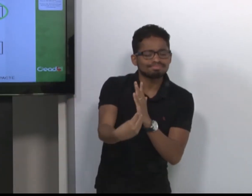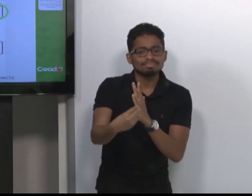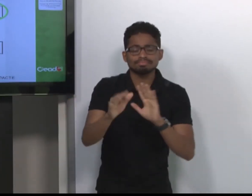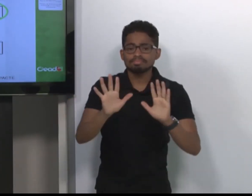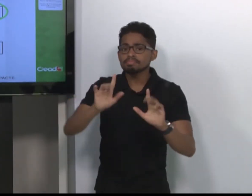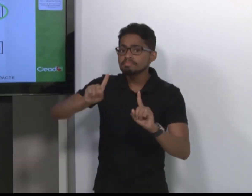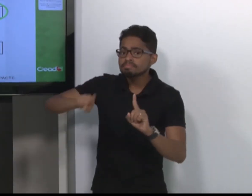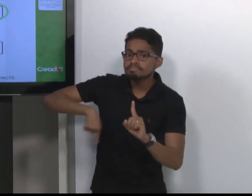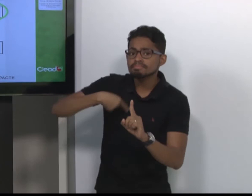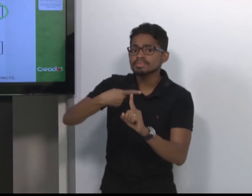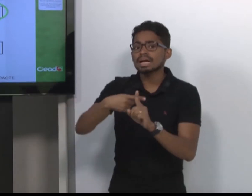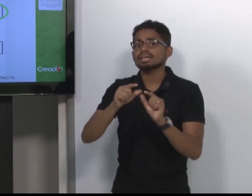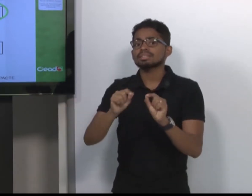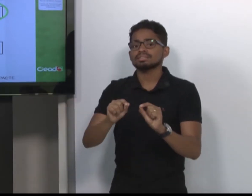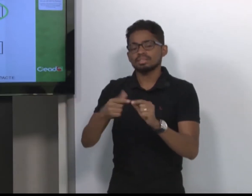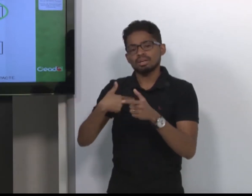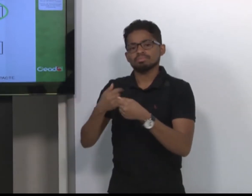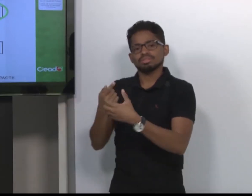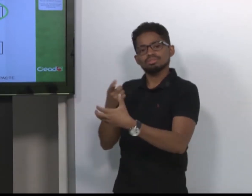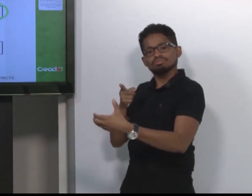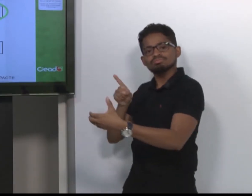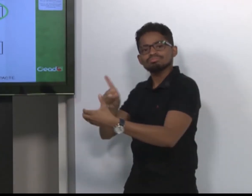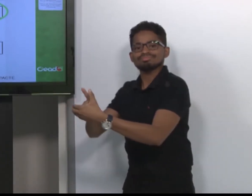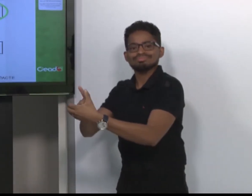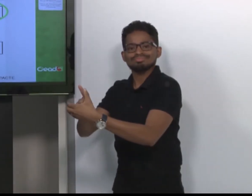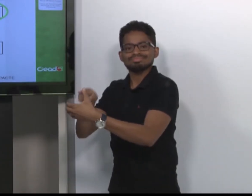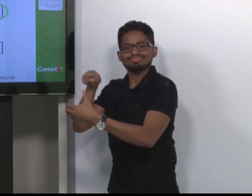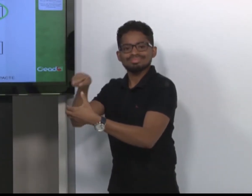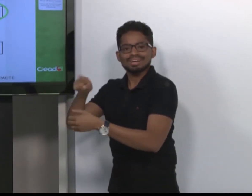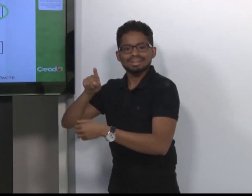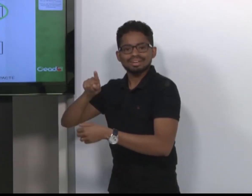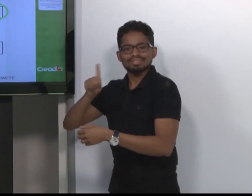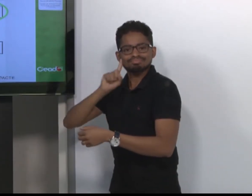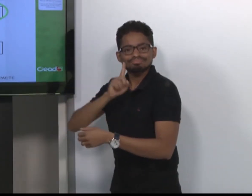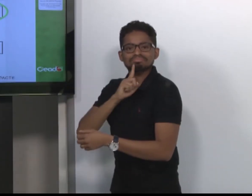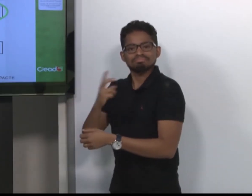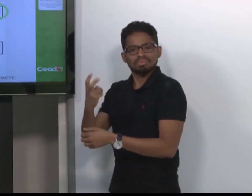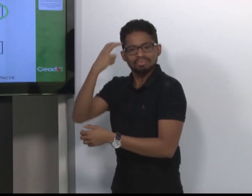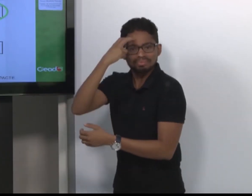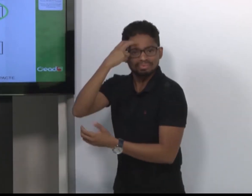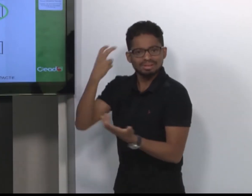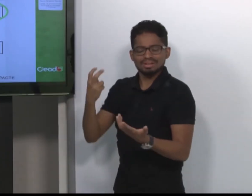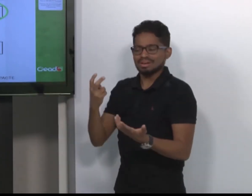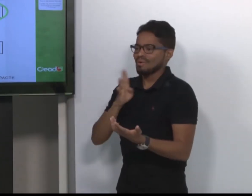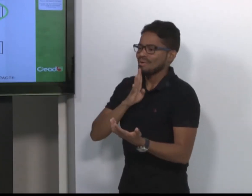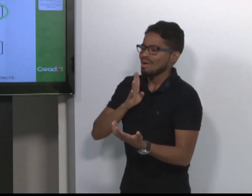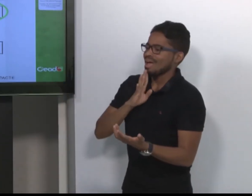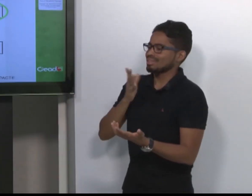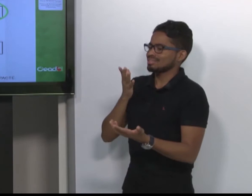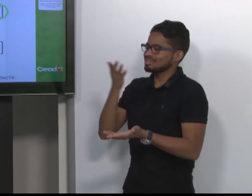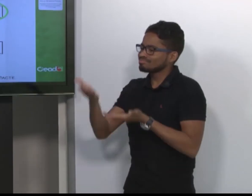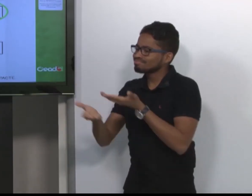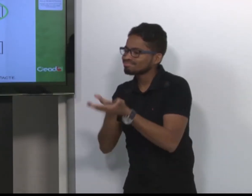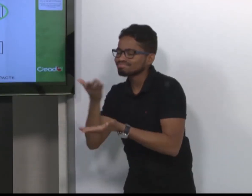fluência na língua, mas, porém, é necessário também ser inserido